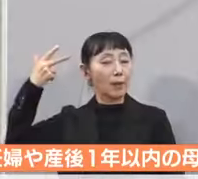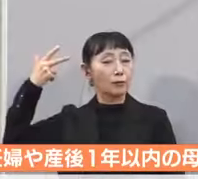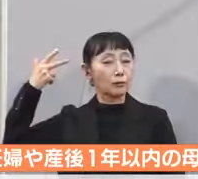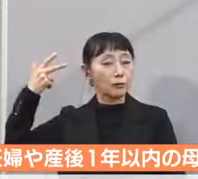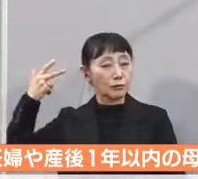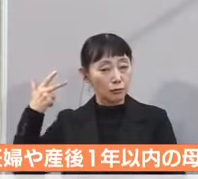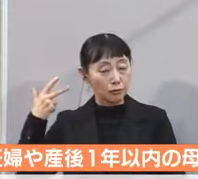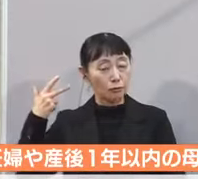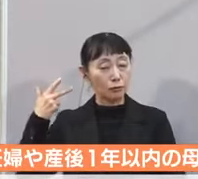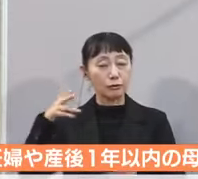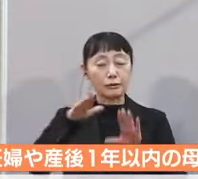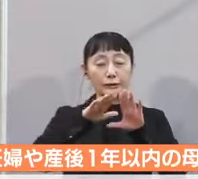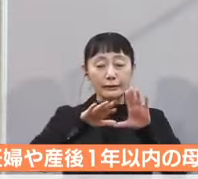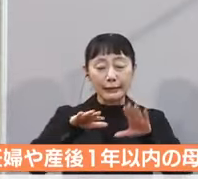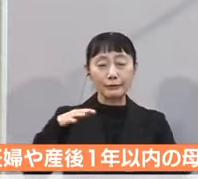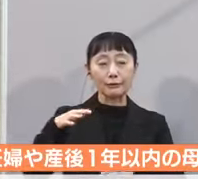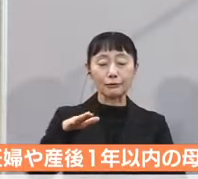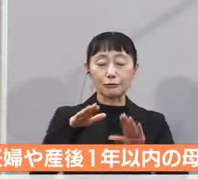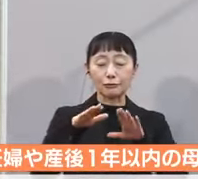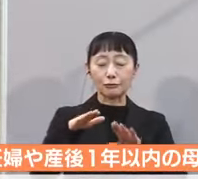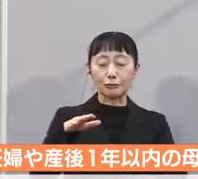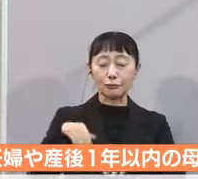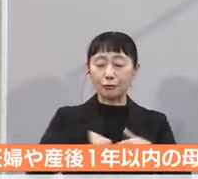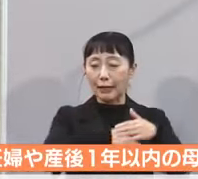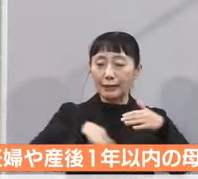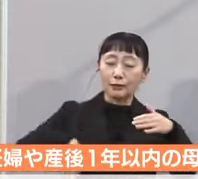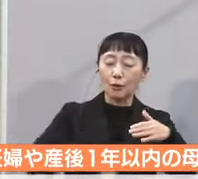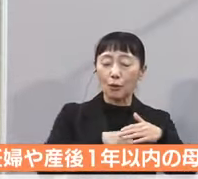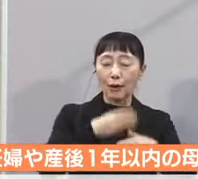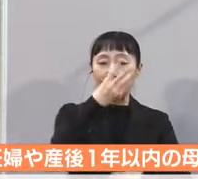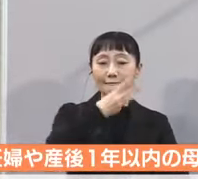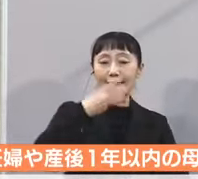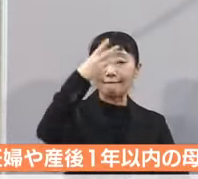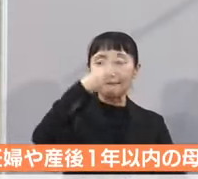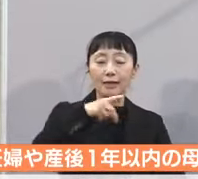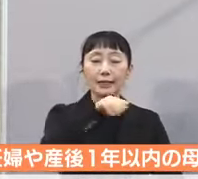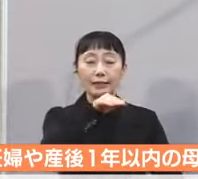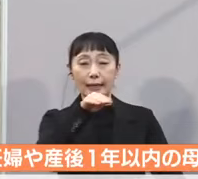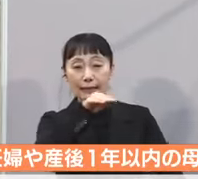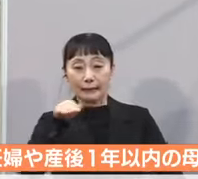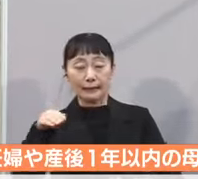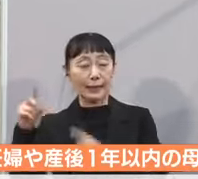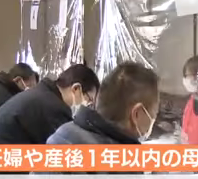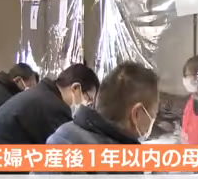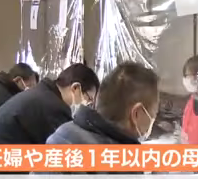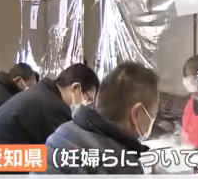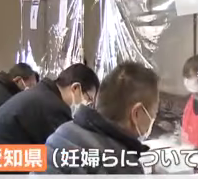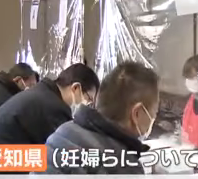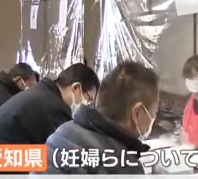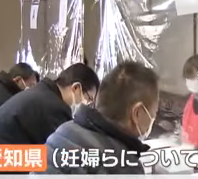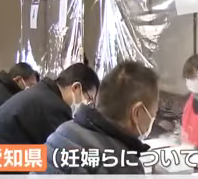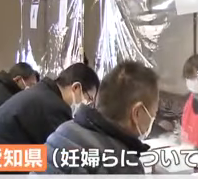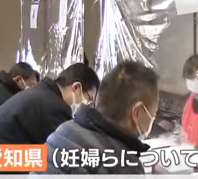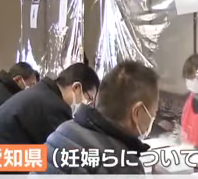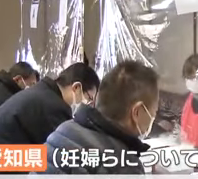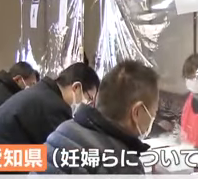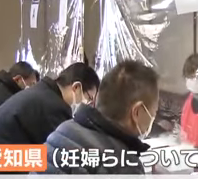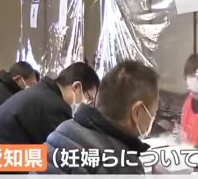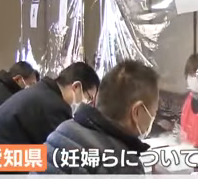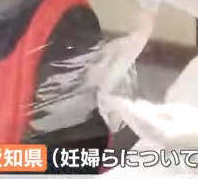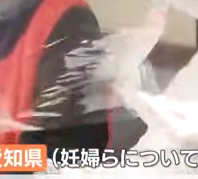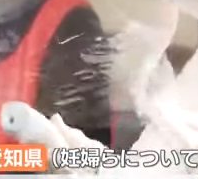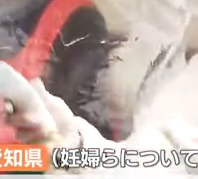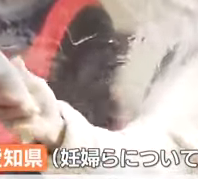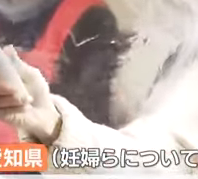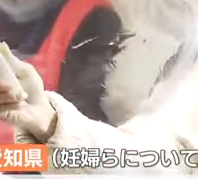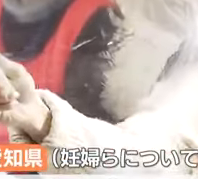てかかりつけ医のもとであれば摂取試験なしで3回目の接種を受けることが出来ます大村知事は先ほどの会見で